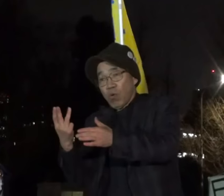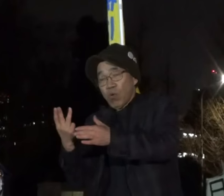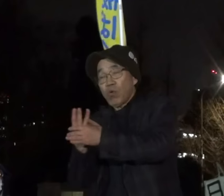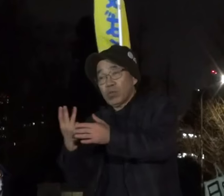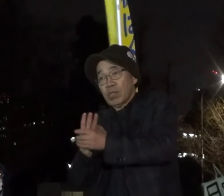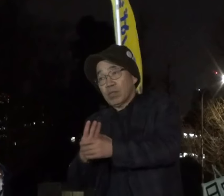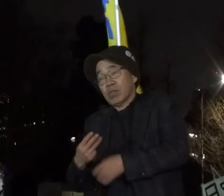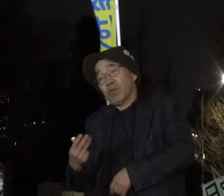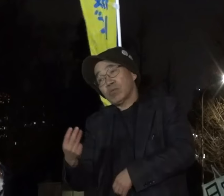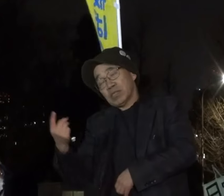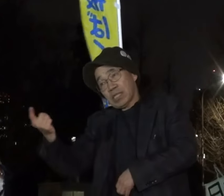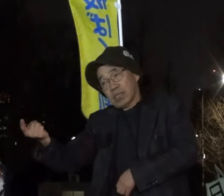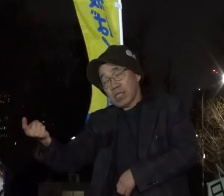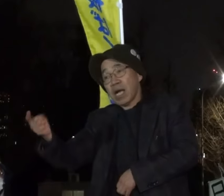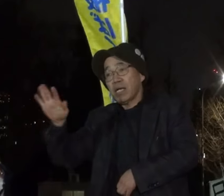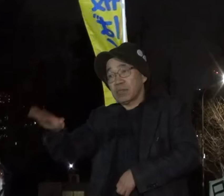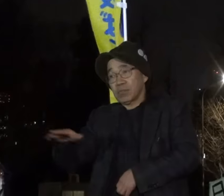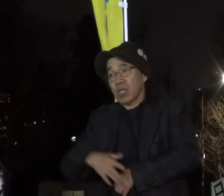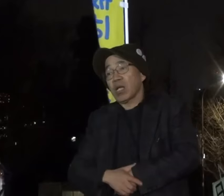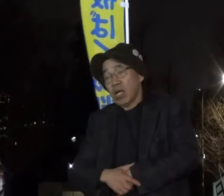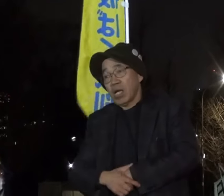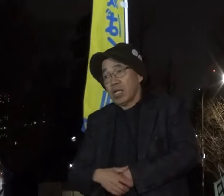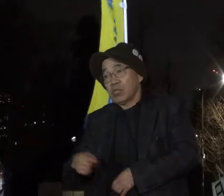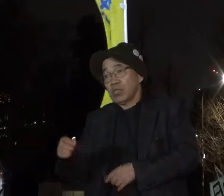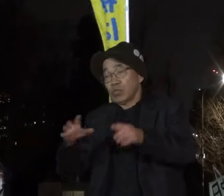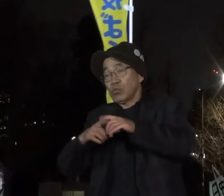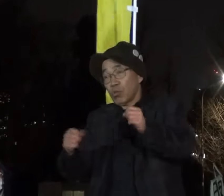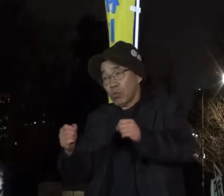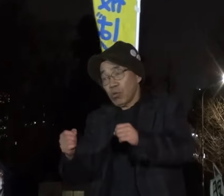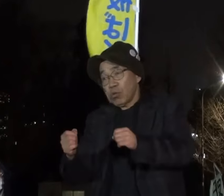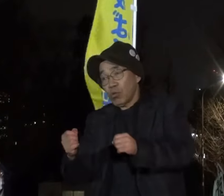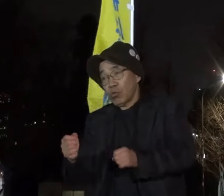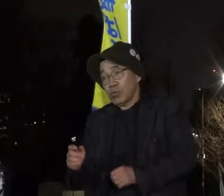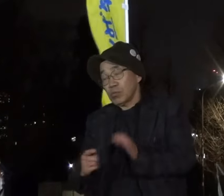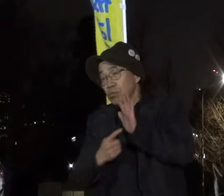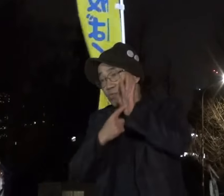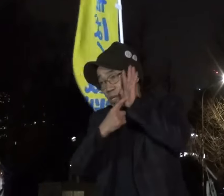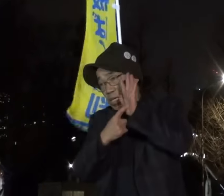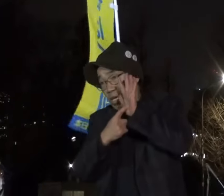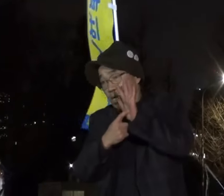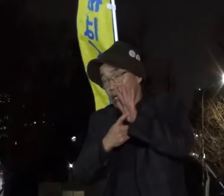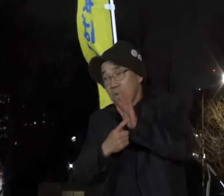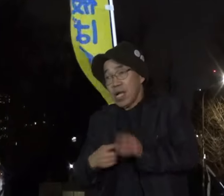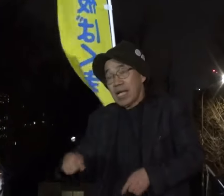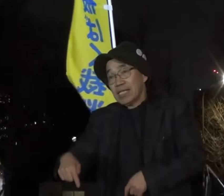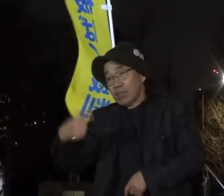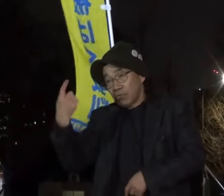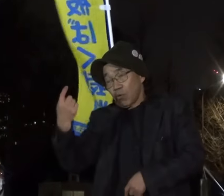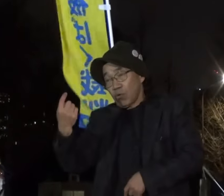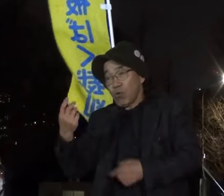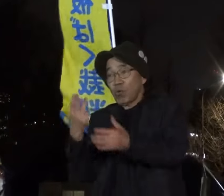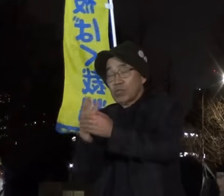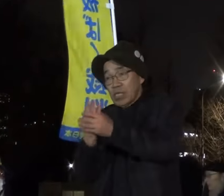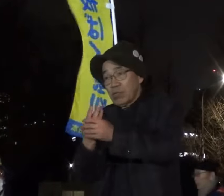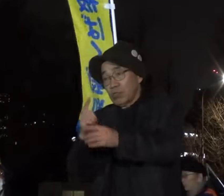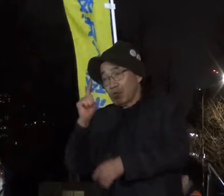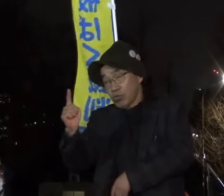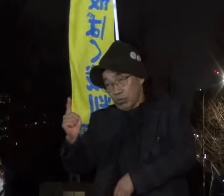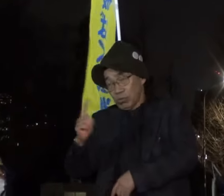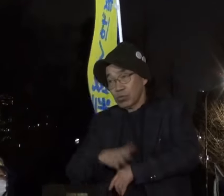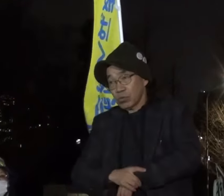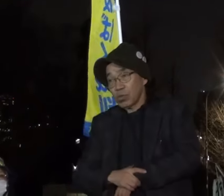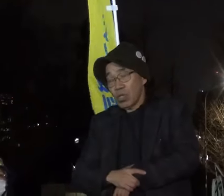湯100選にも選ばれている、温泉があるんですが、そこに入りに行くんですね、我々は。そこで、我々は脱原発号